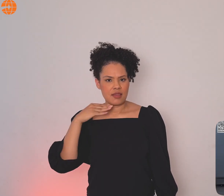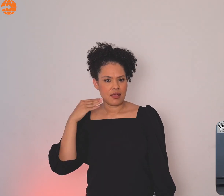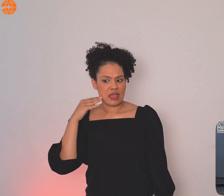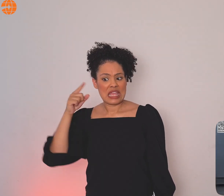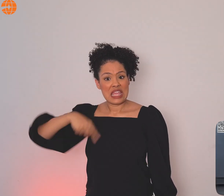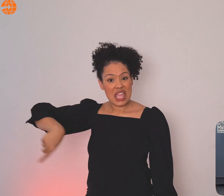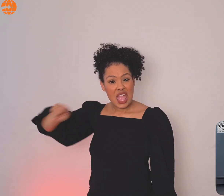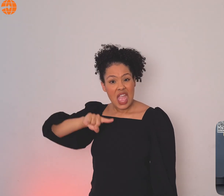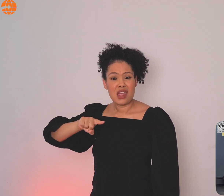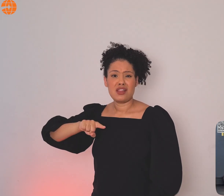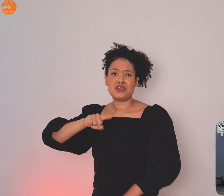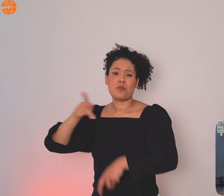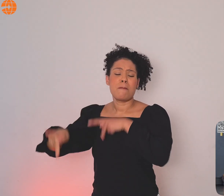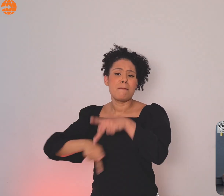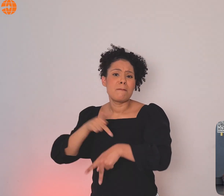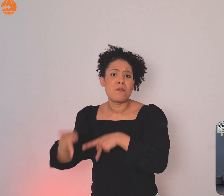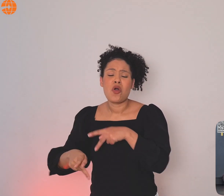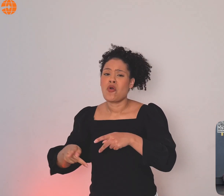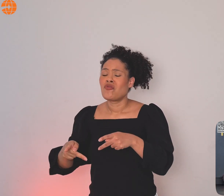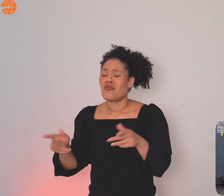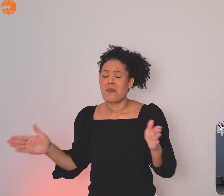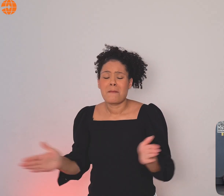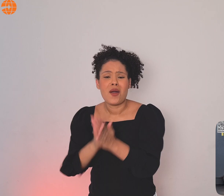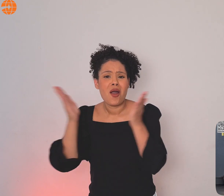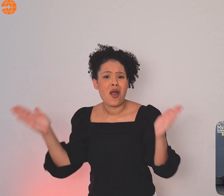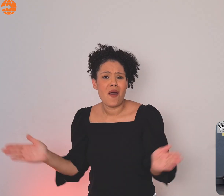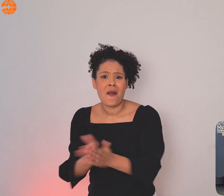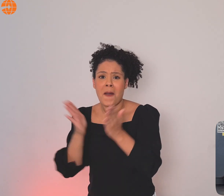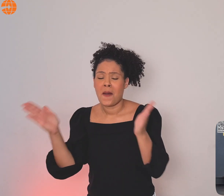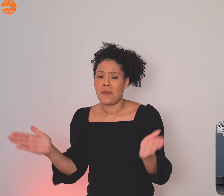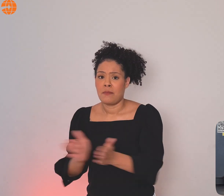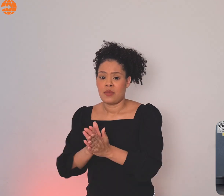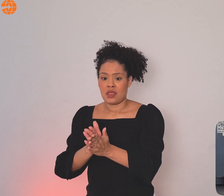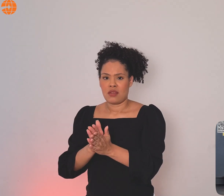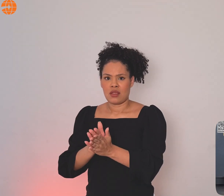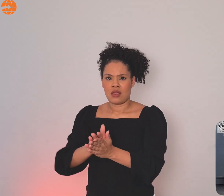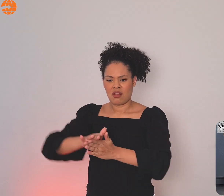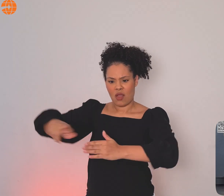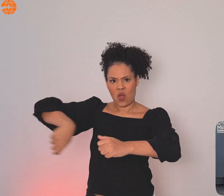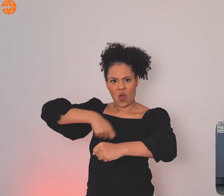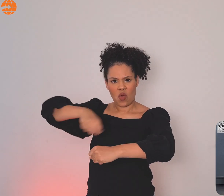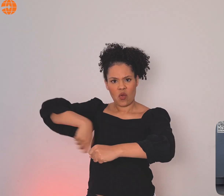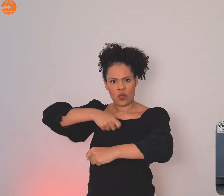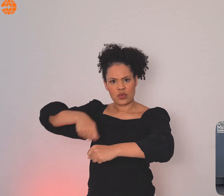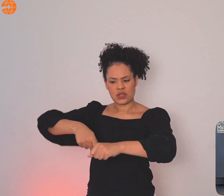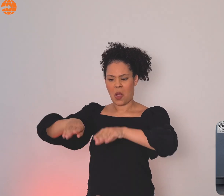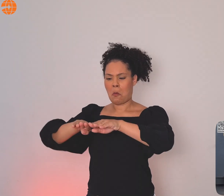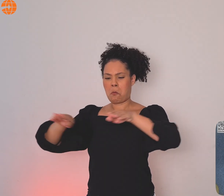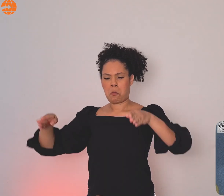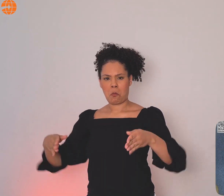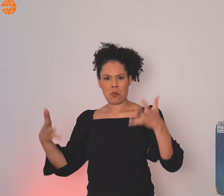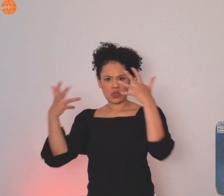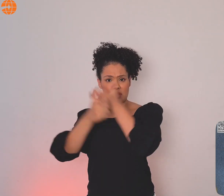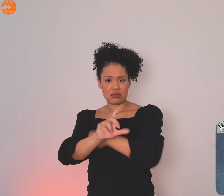comida no chão, bota a lenha e faz no chão, aquela poeira em cima.